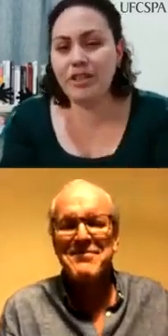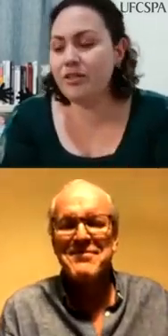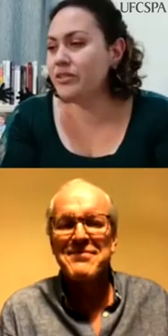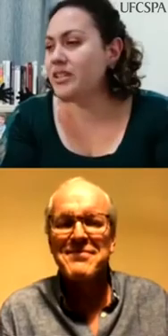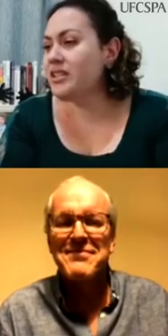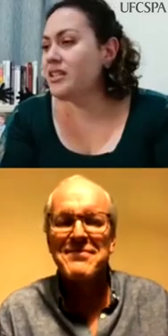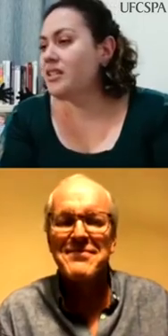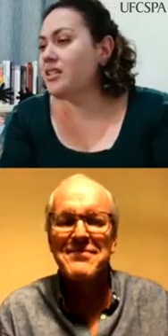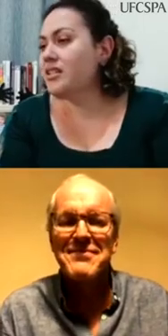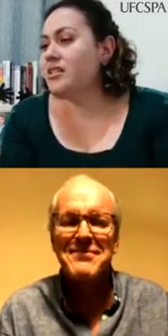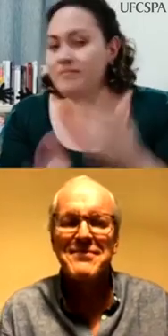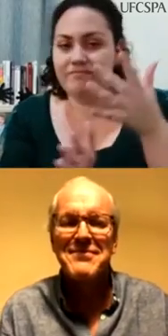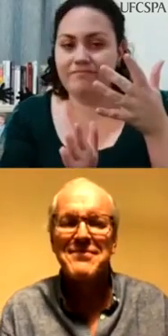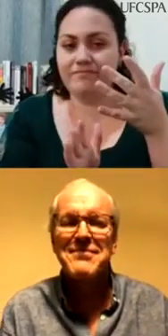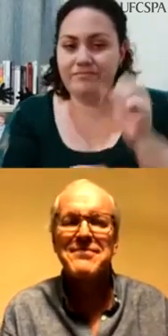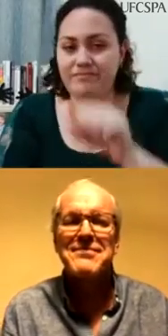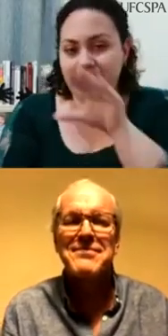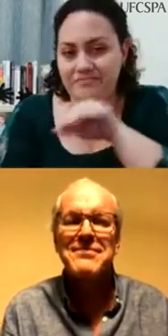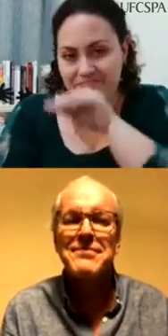Perfeito.